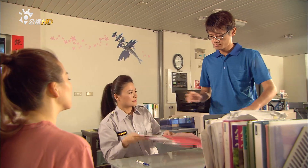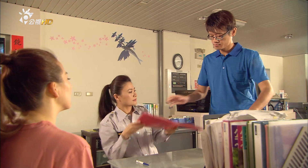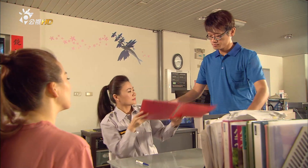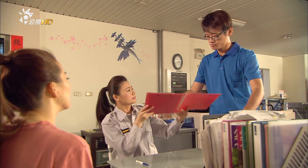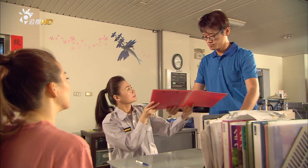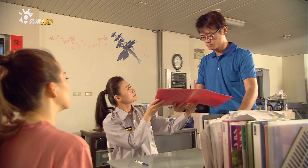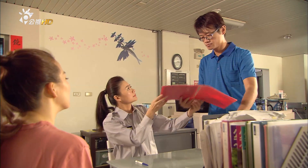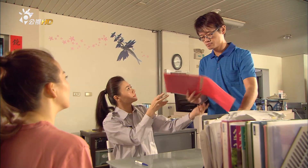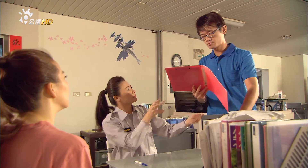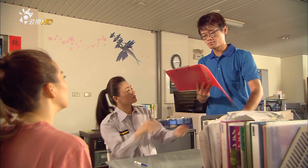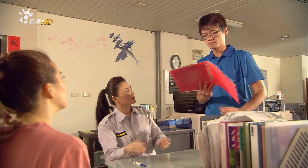喏。